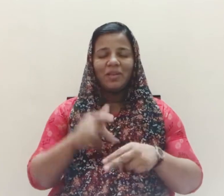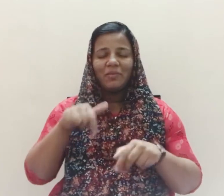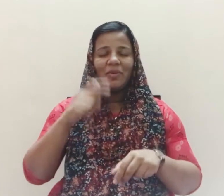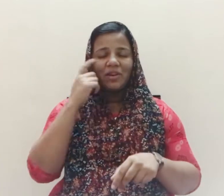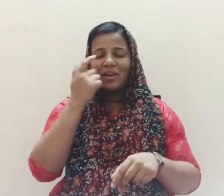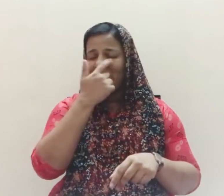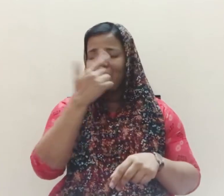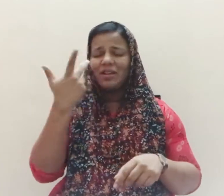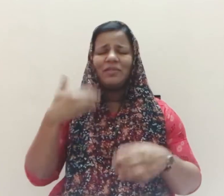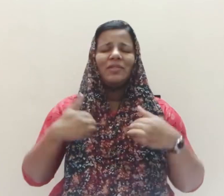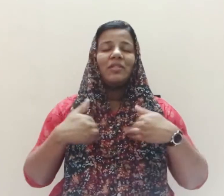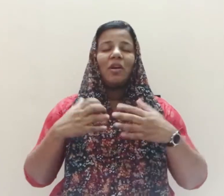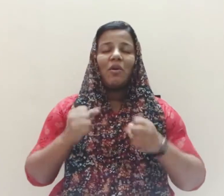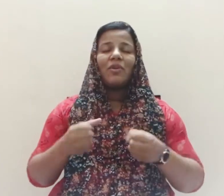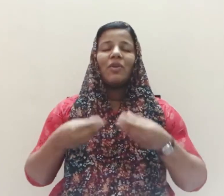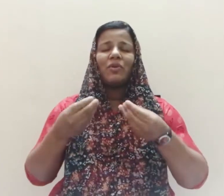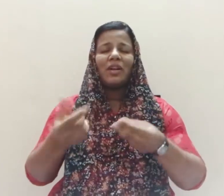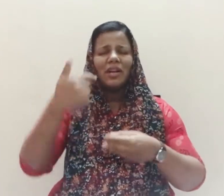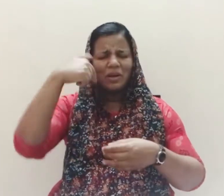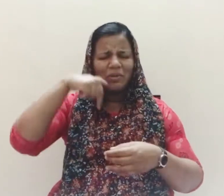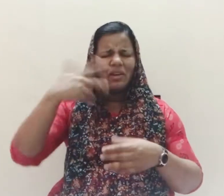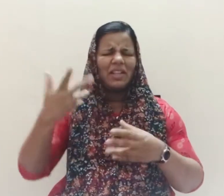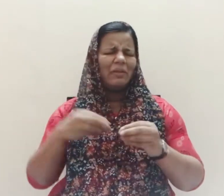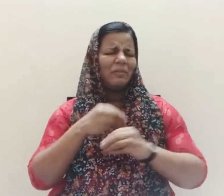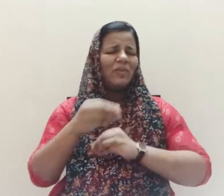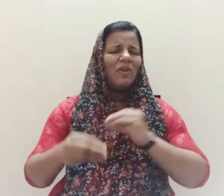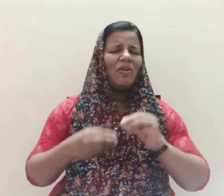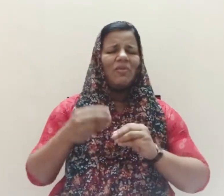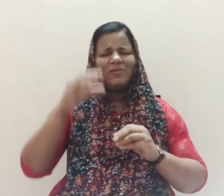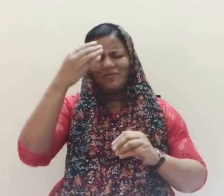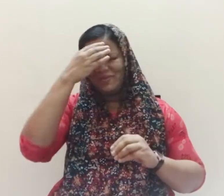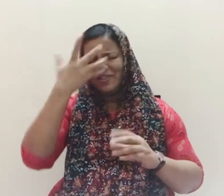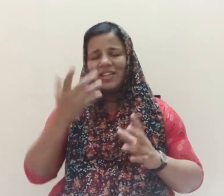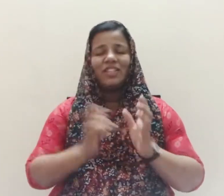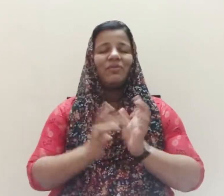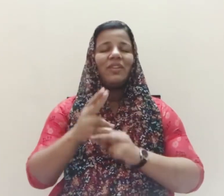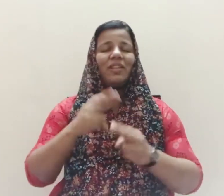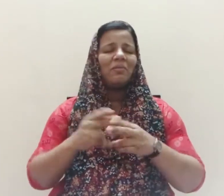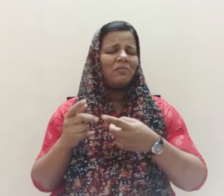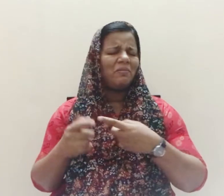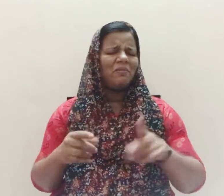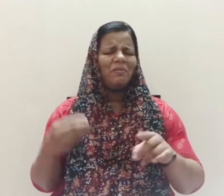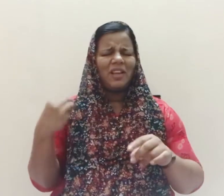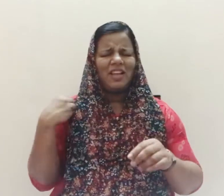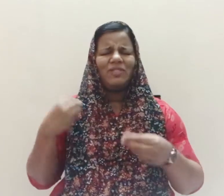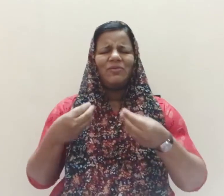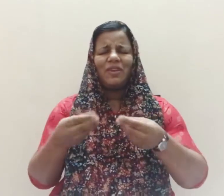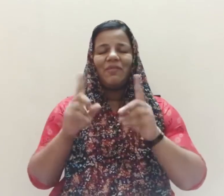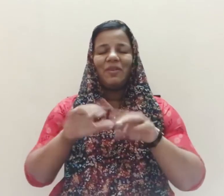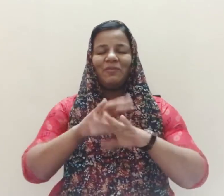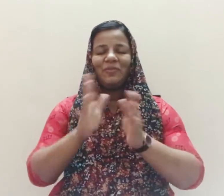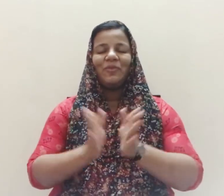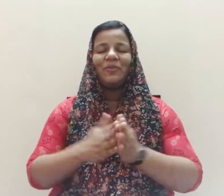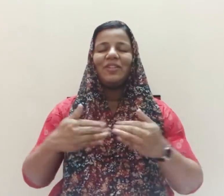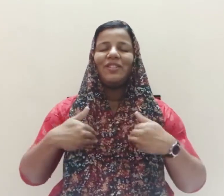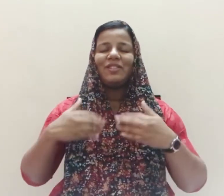കണ്ണ് സൗഖ്യമാകട്ടെ. കണ്ണിനകത്തുള്ള അസ്വസ്ഥതകൾ യേശുവിൻ്റെ നാമത്തിൽ മാറട്ടെ. പൂർണ്ണ സൗഖ്യം ഇന്ന് പ്രഭാതത്തിൽ